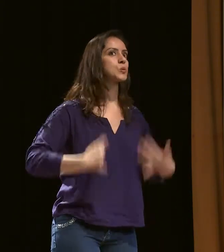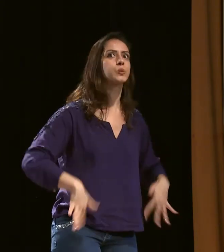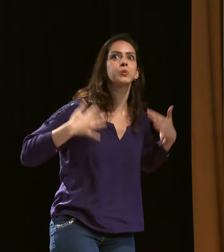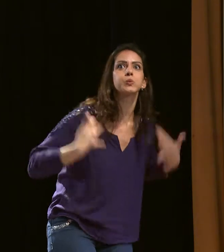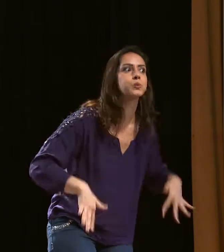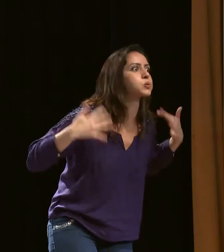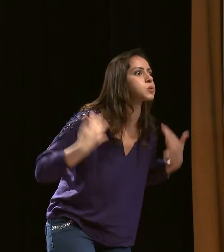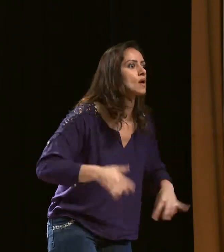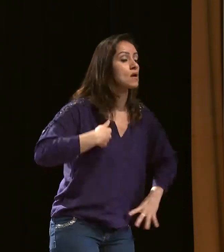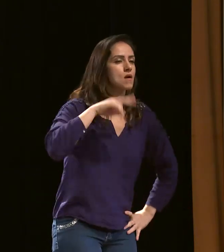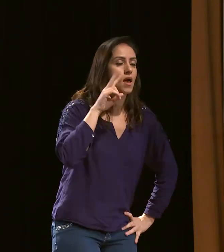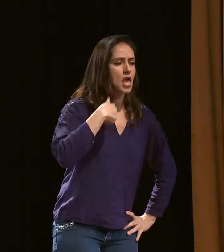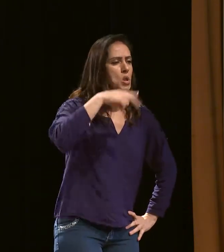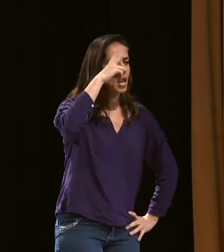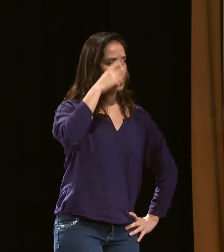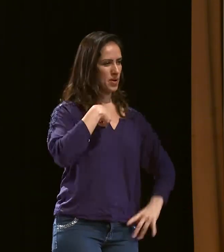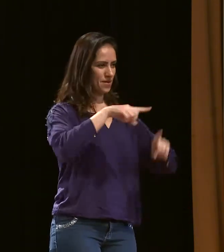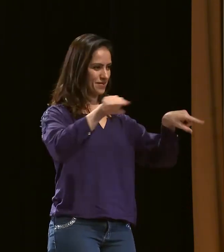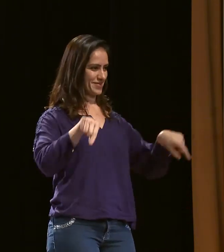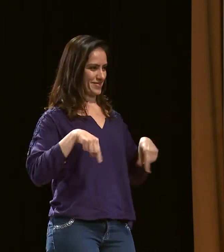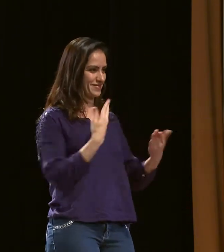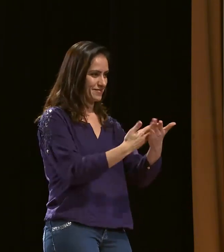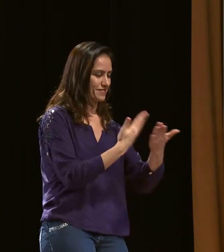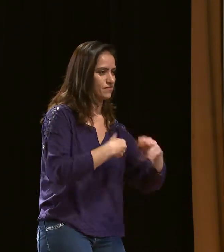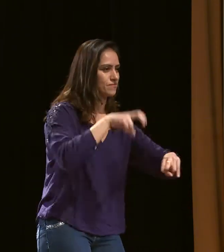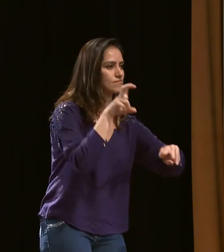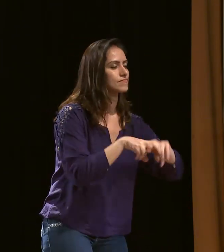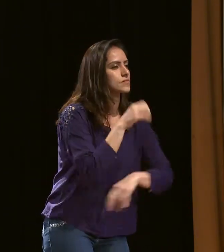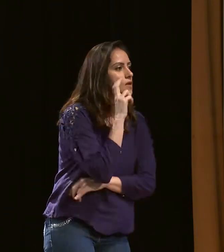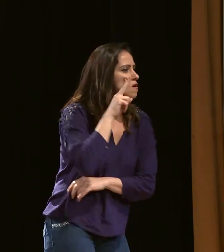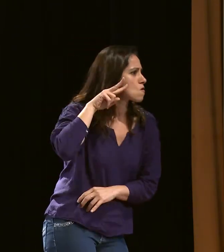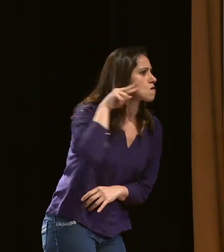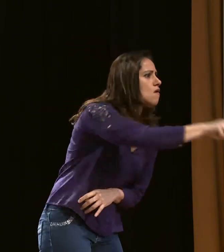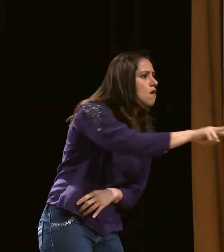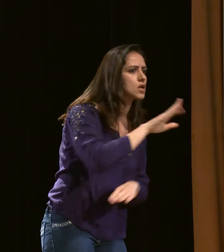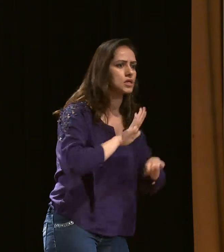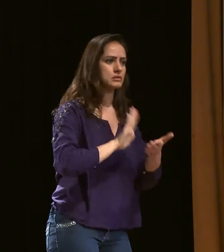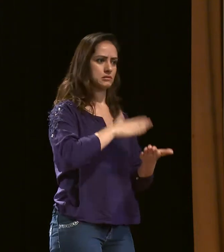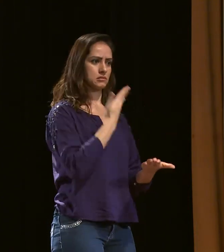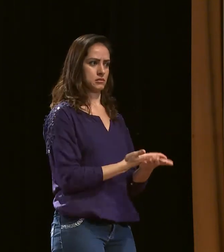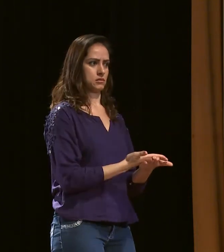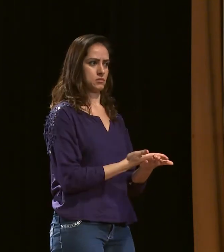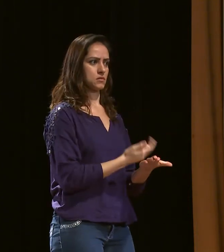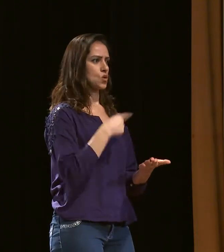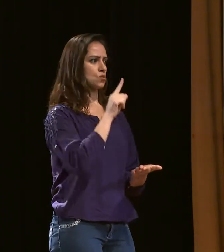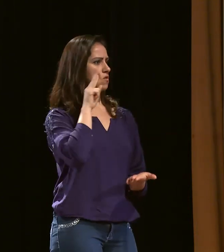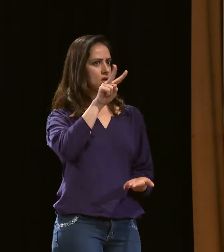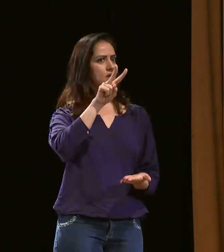que me ajudaram muito. Né? Eu conseguia, eu lembro que na sala de aula, eu ficava sentada e o meu olhar era voltado só para o intérprete,